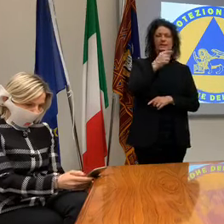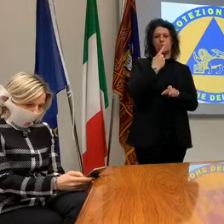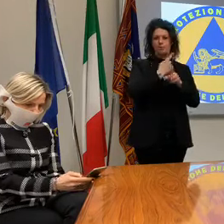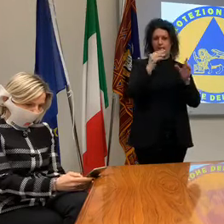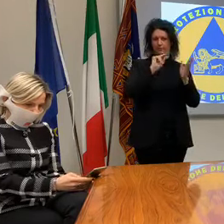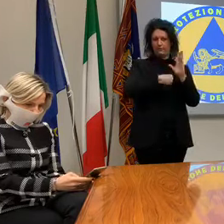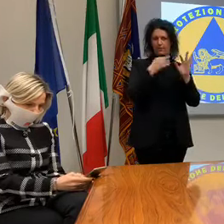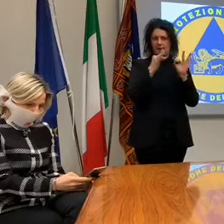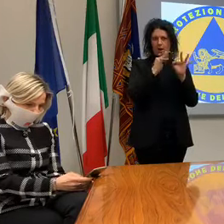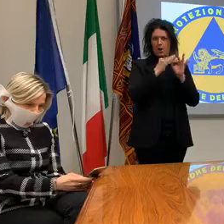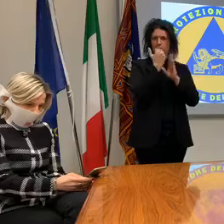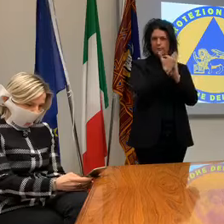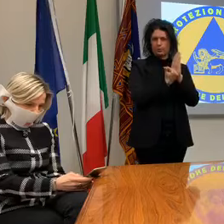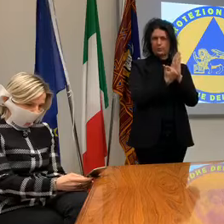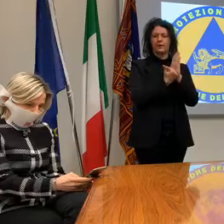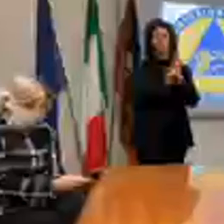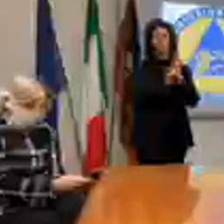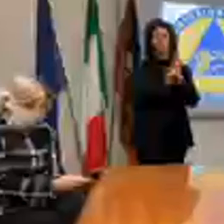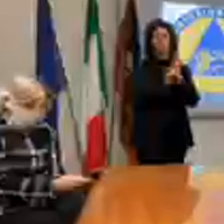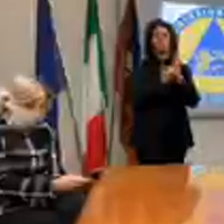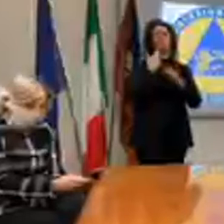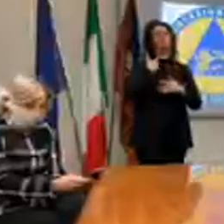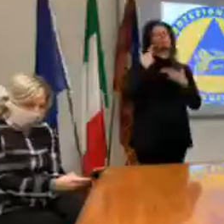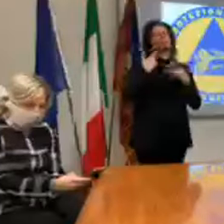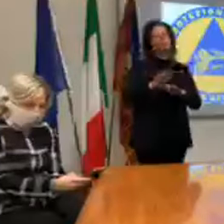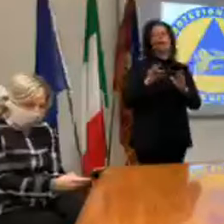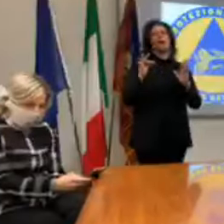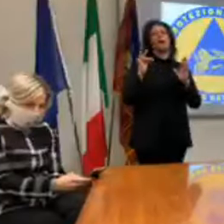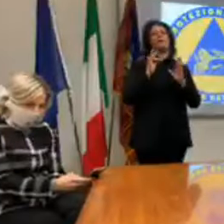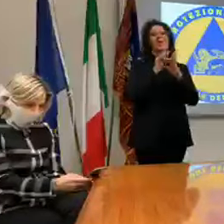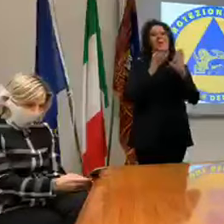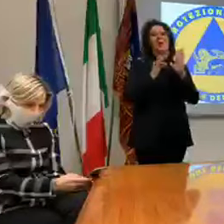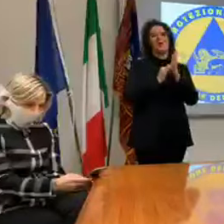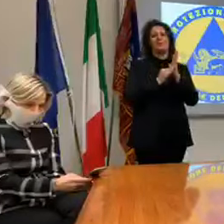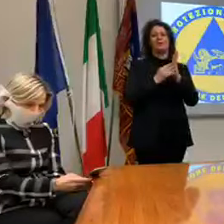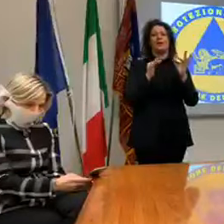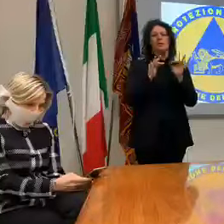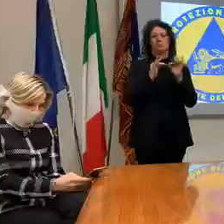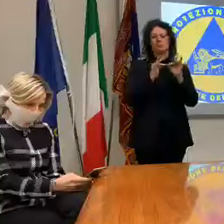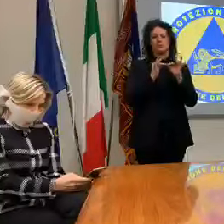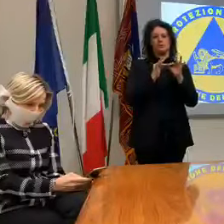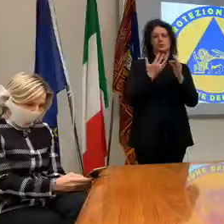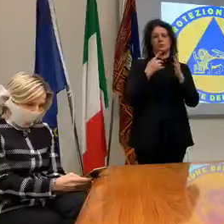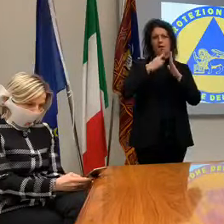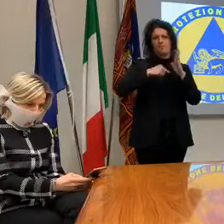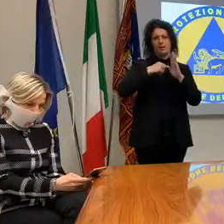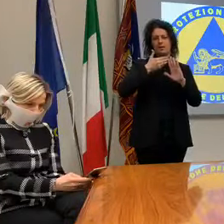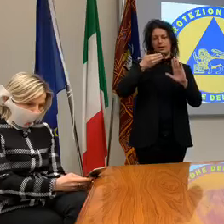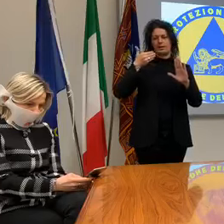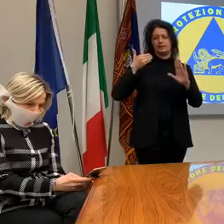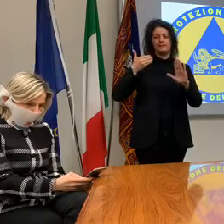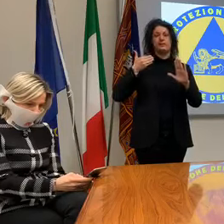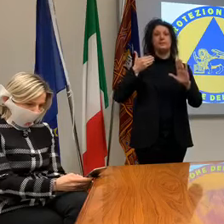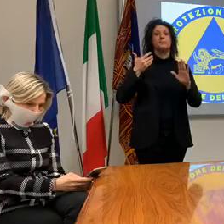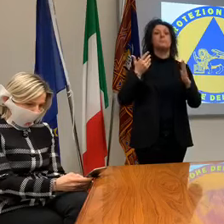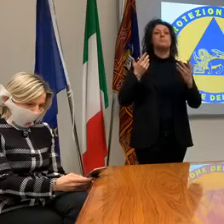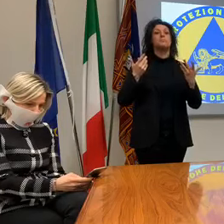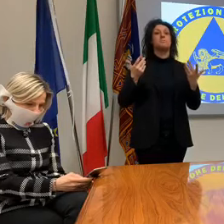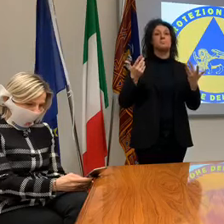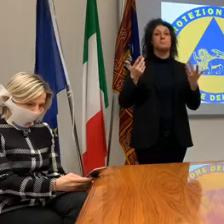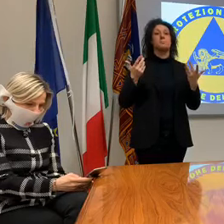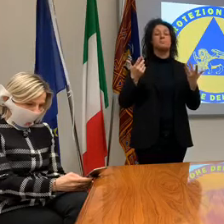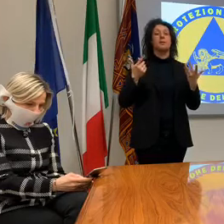dire onestamente, io ho già la data fissata da mesi, ma ormai salta tutto rispetto a sta vicenda qua,